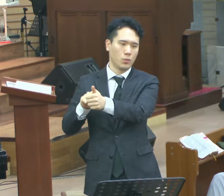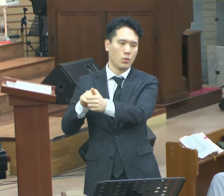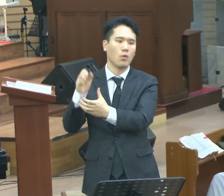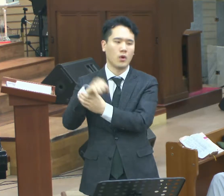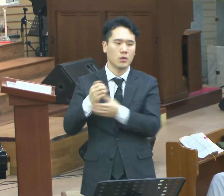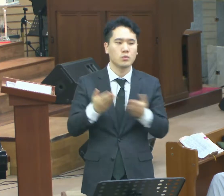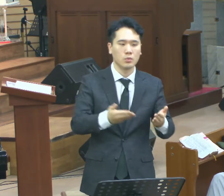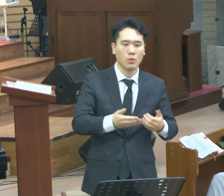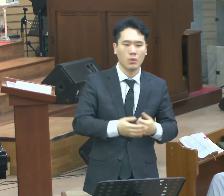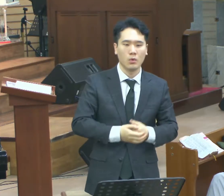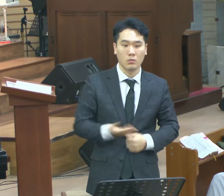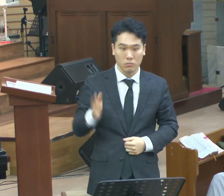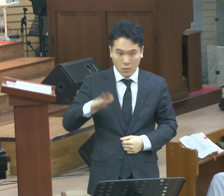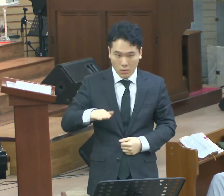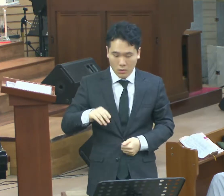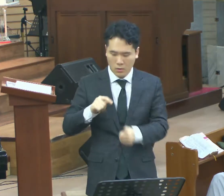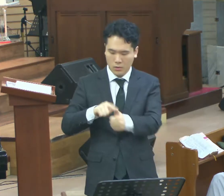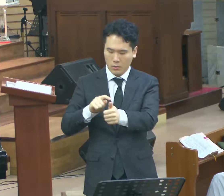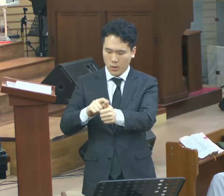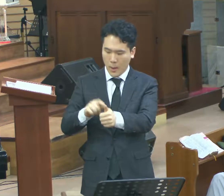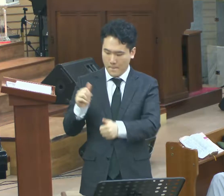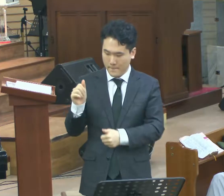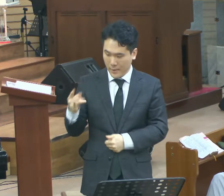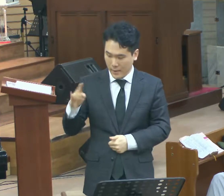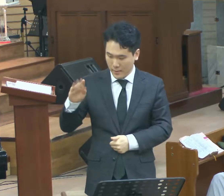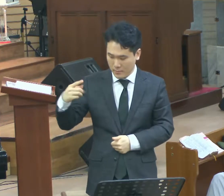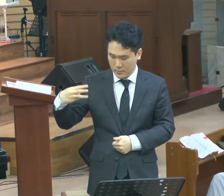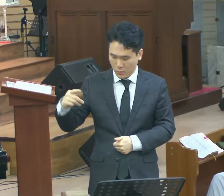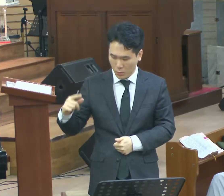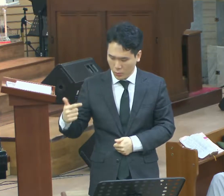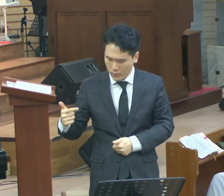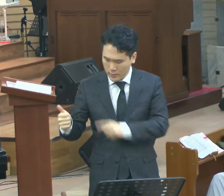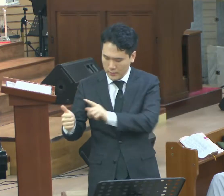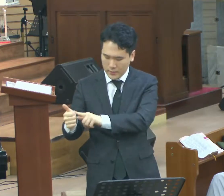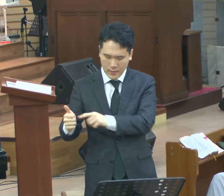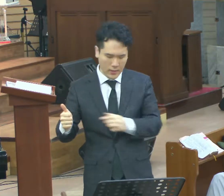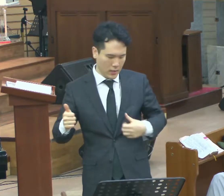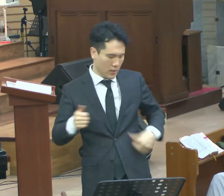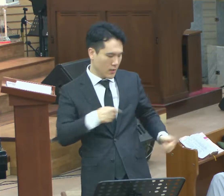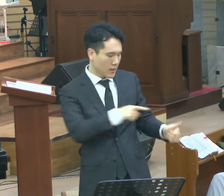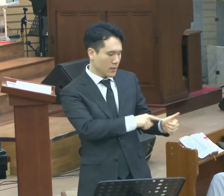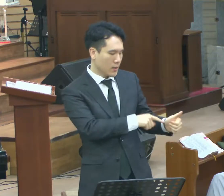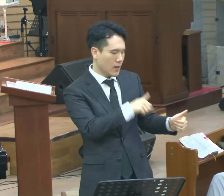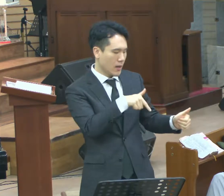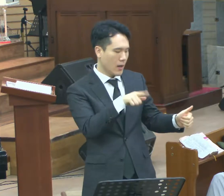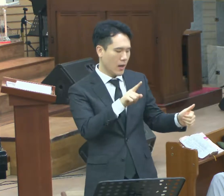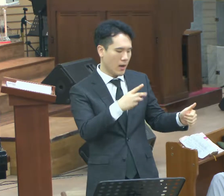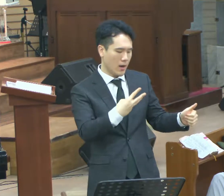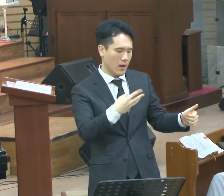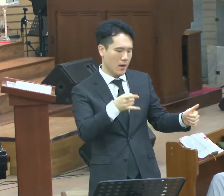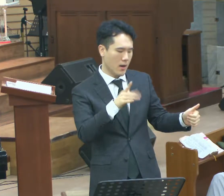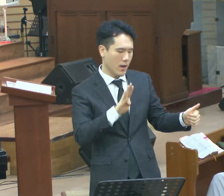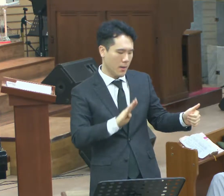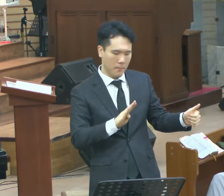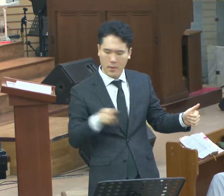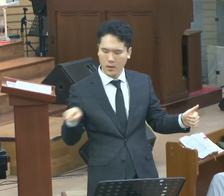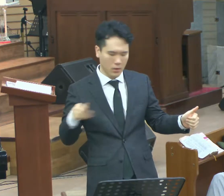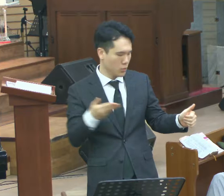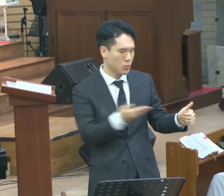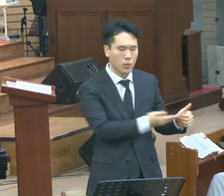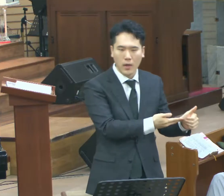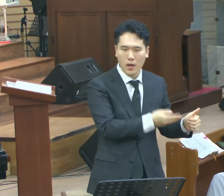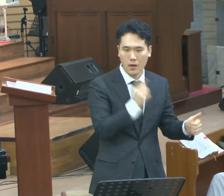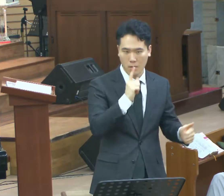그런데 여호수아가 헤브론을 갈렙에게 줬다 이렇게 나오죠. 그런데 성경을 쭉 읽어보면 여호수아가